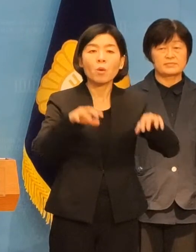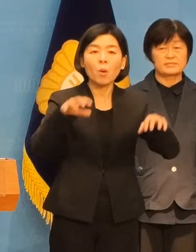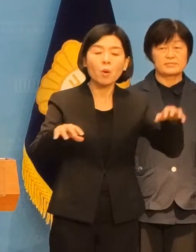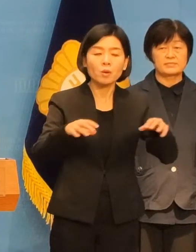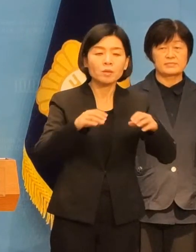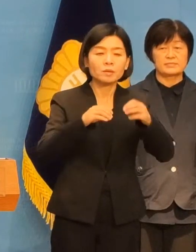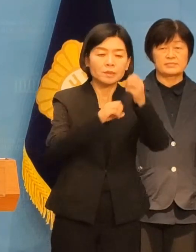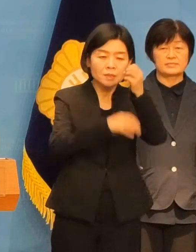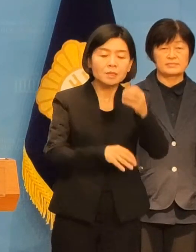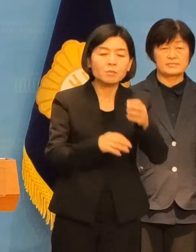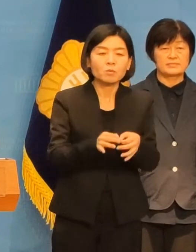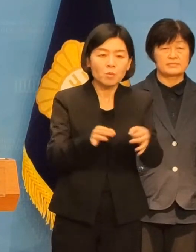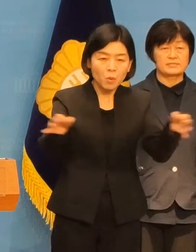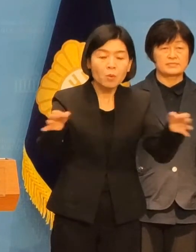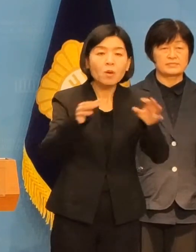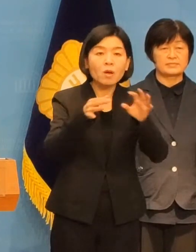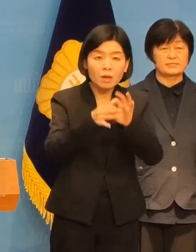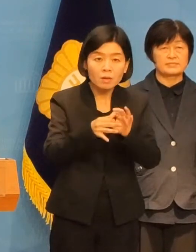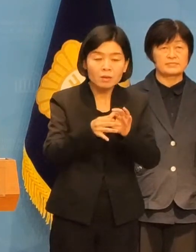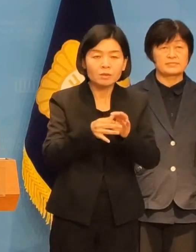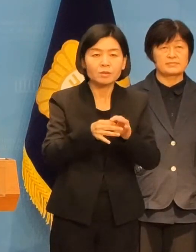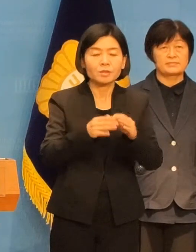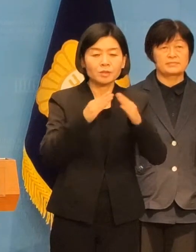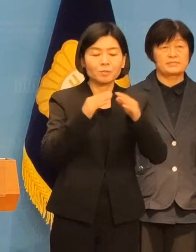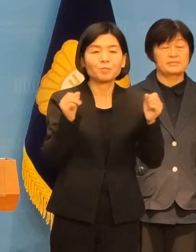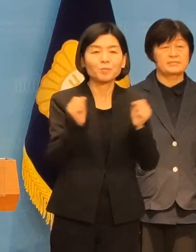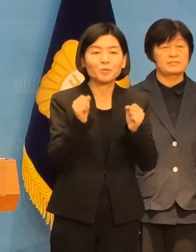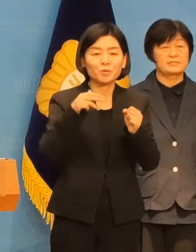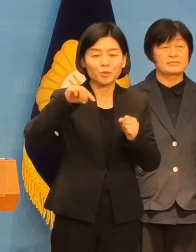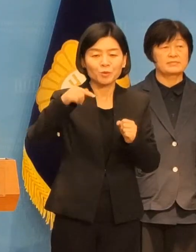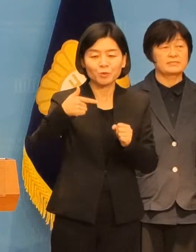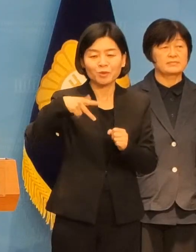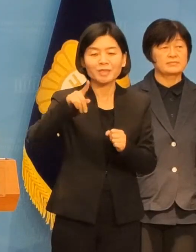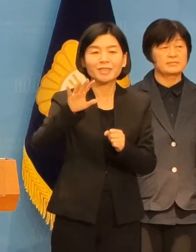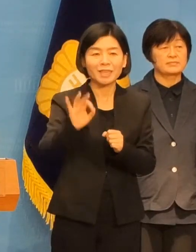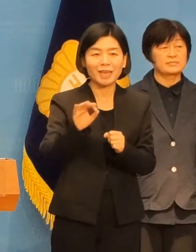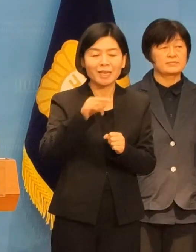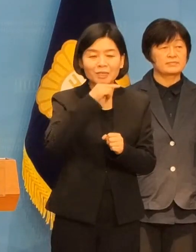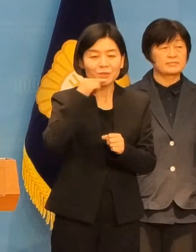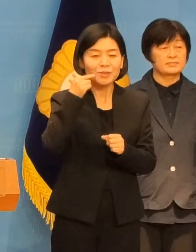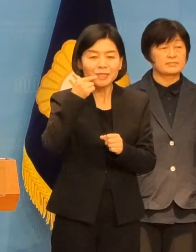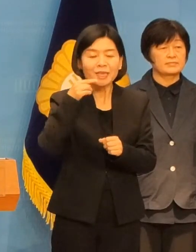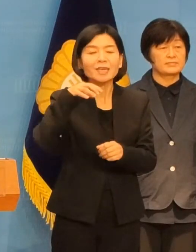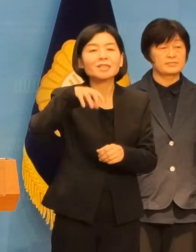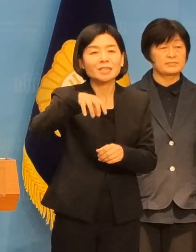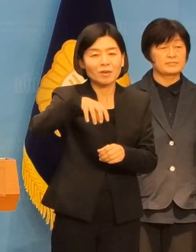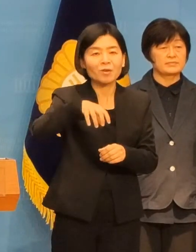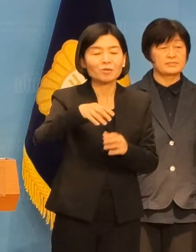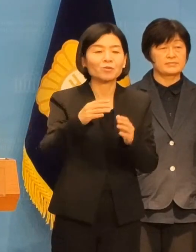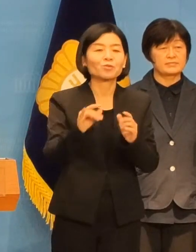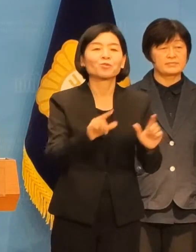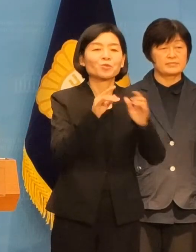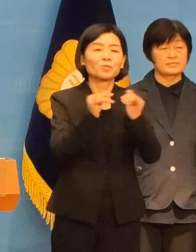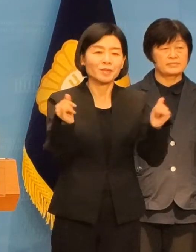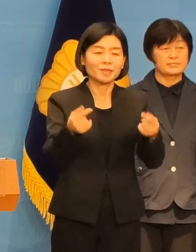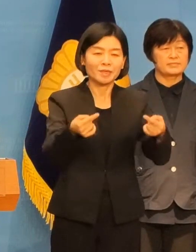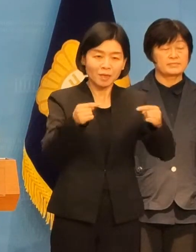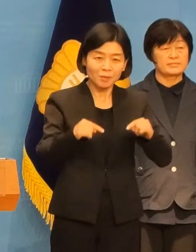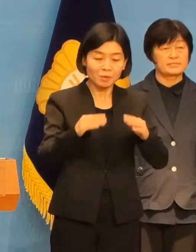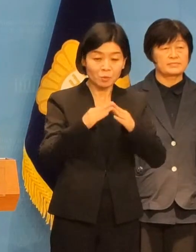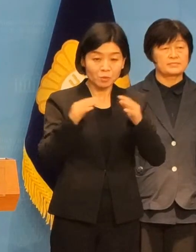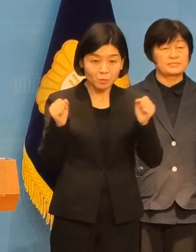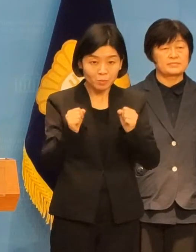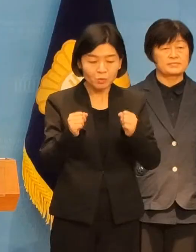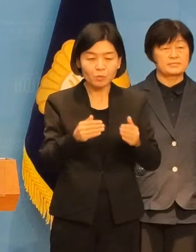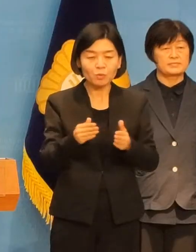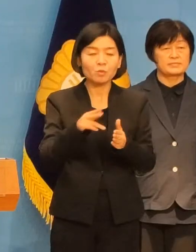순창 지역에서 지역 주민들이 이 자리에 함께하고 계십니다. 그리고 전라북도 도의원이신 오은미 진보당 의원님도 함께하고